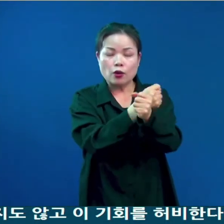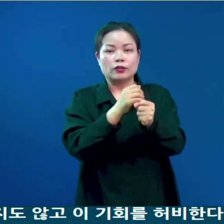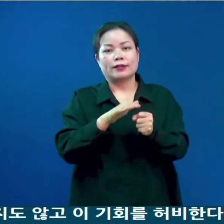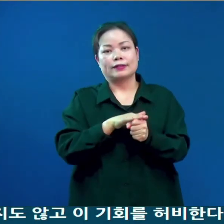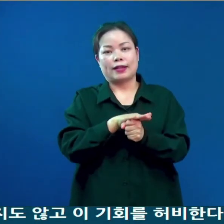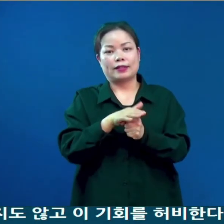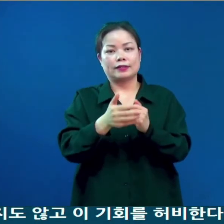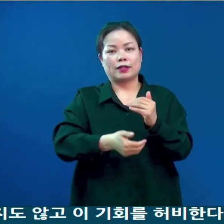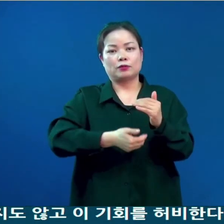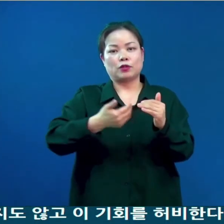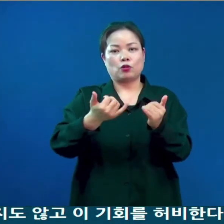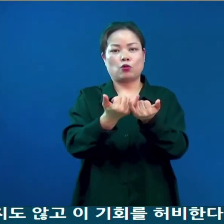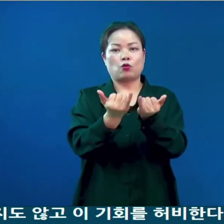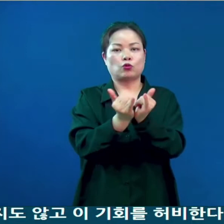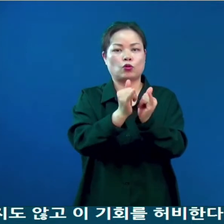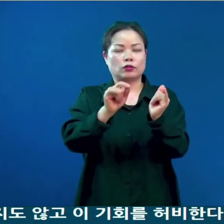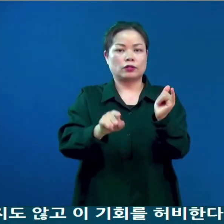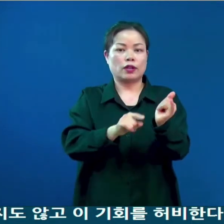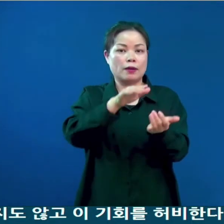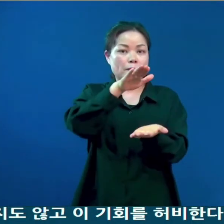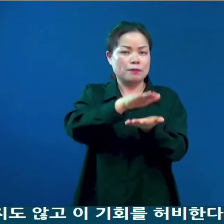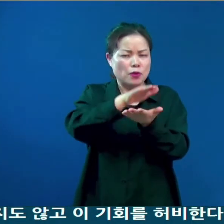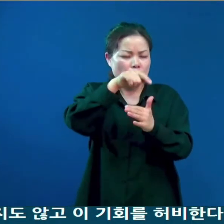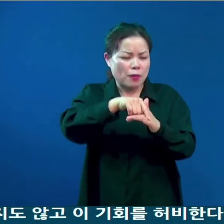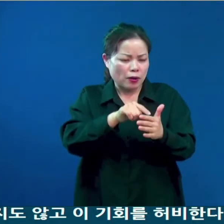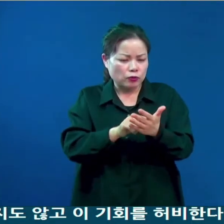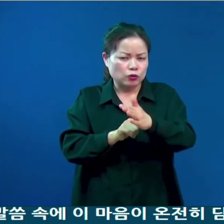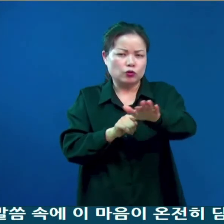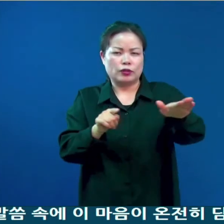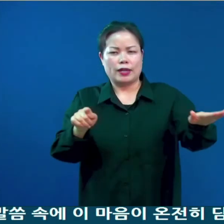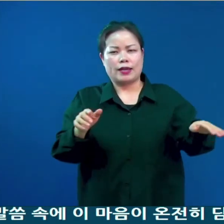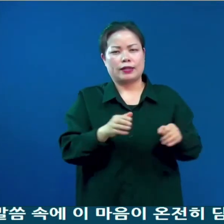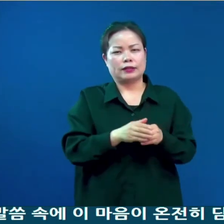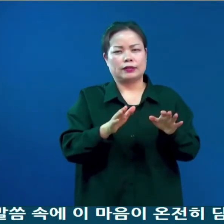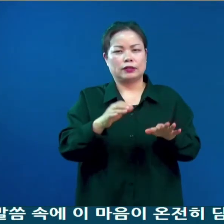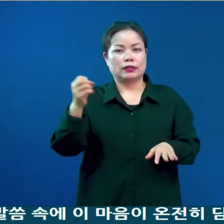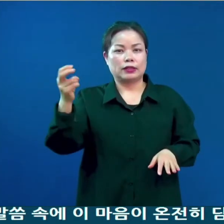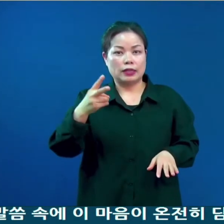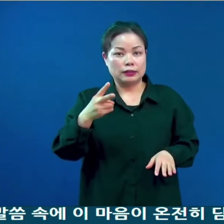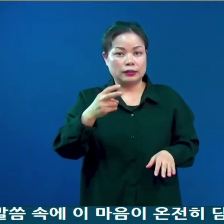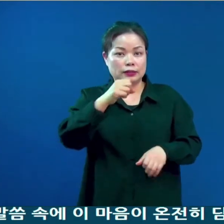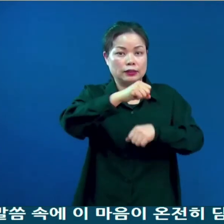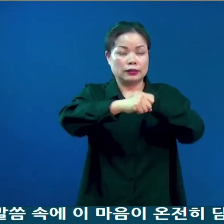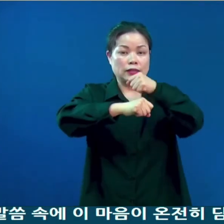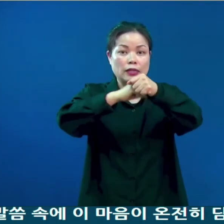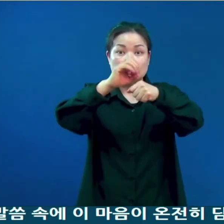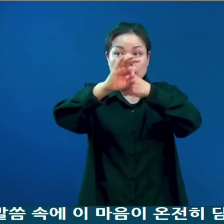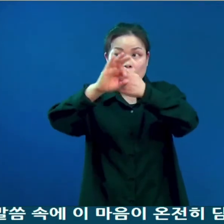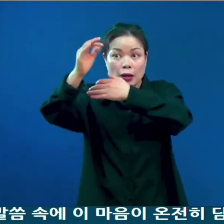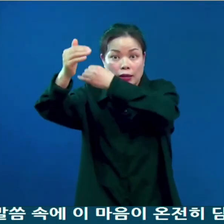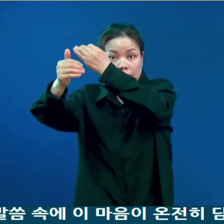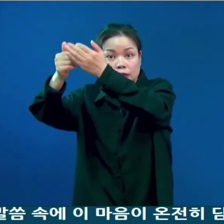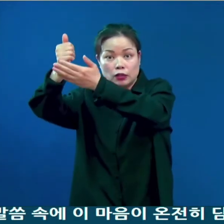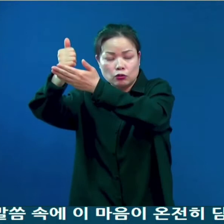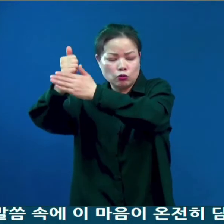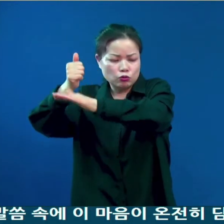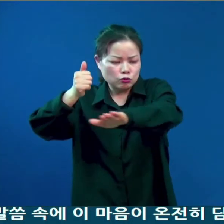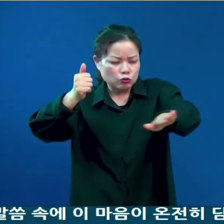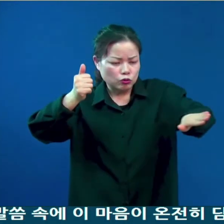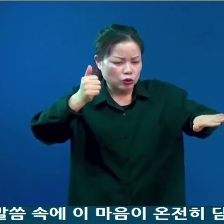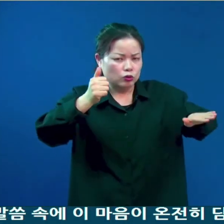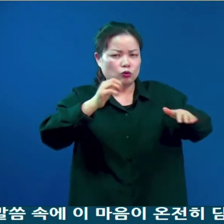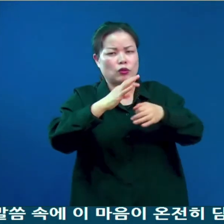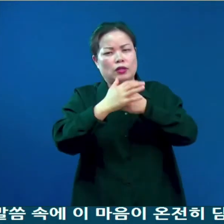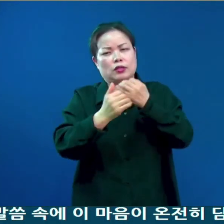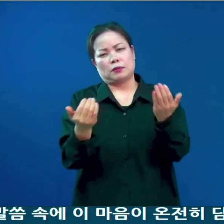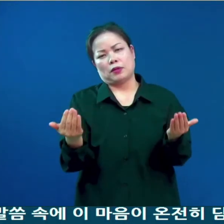사랑이 넘치는 새로운 공동체에 대한 열망으로 우리의 제단을 다시 쌓는다면 하나님께서 우리를 통한